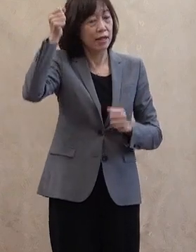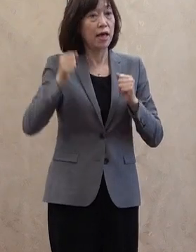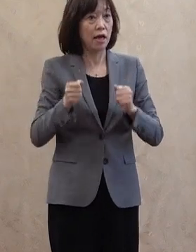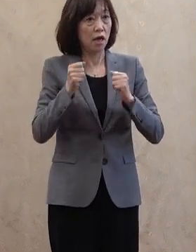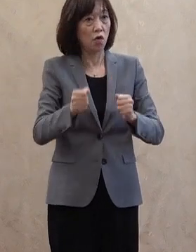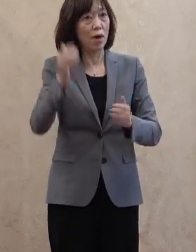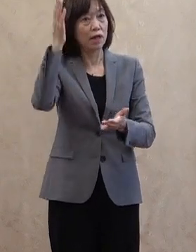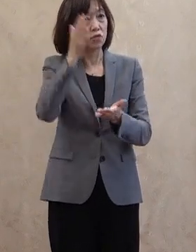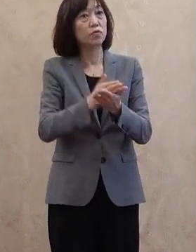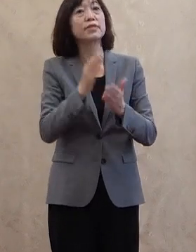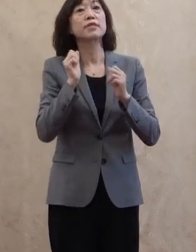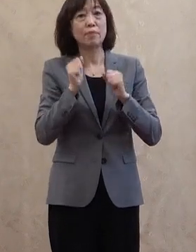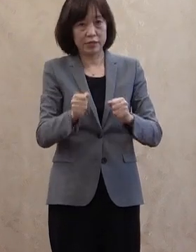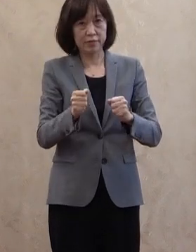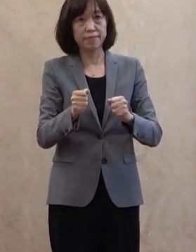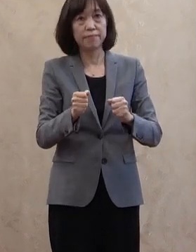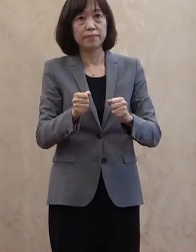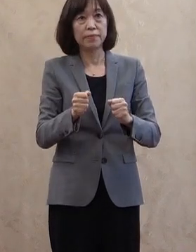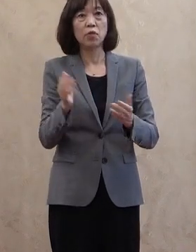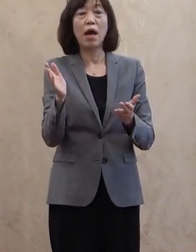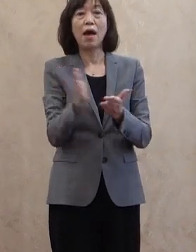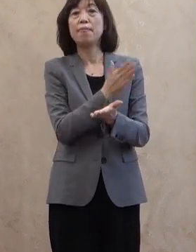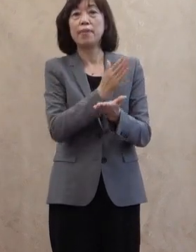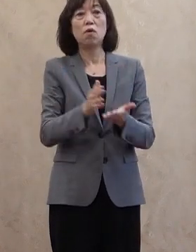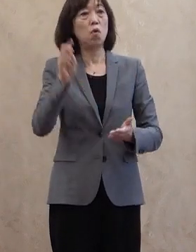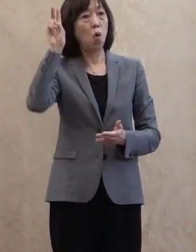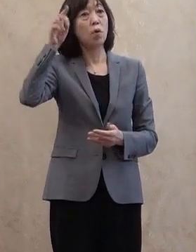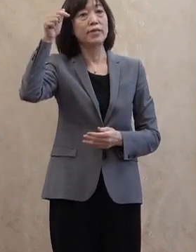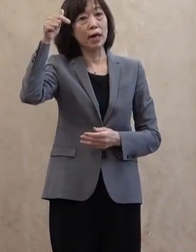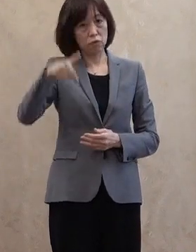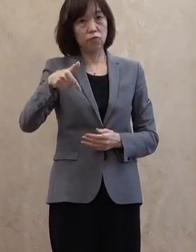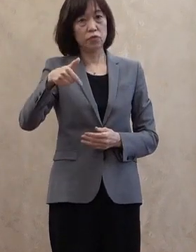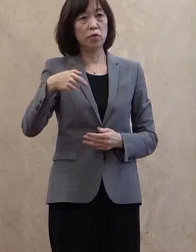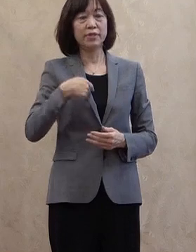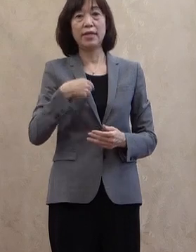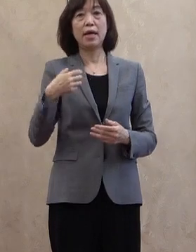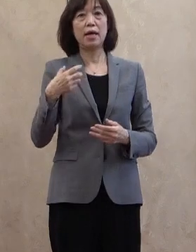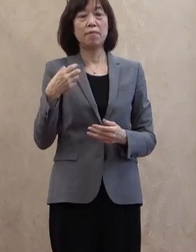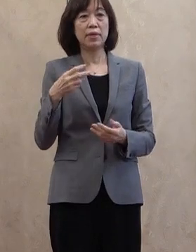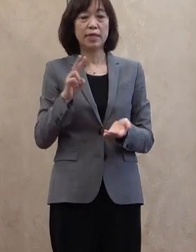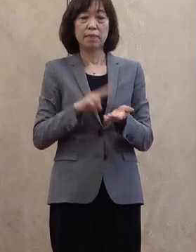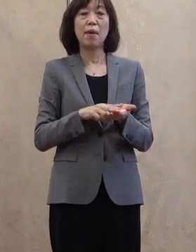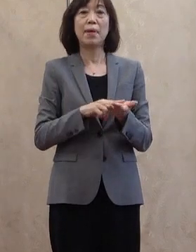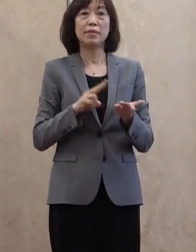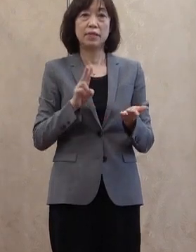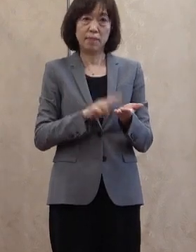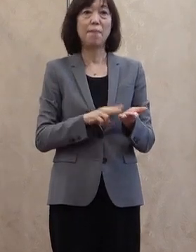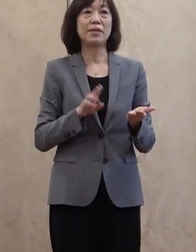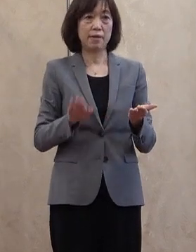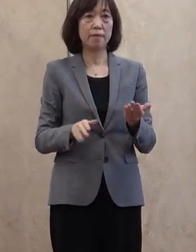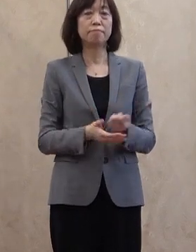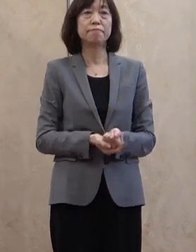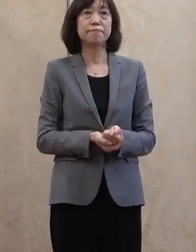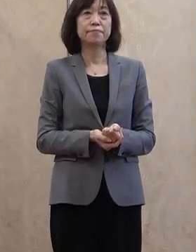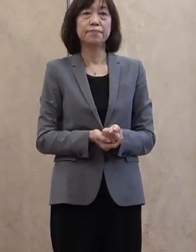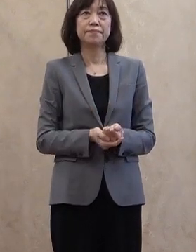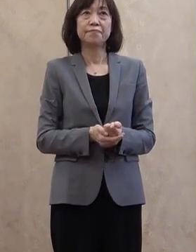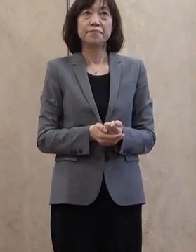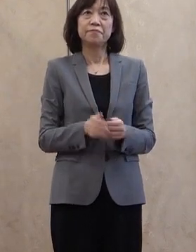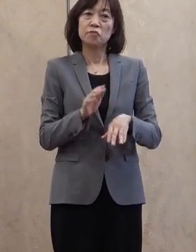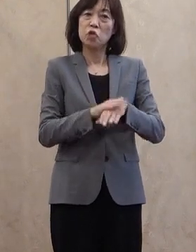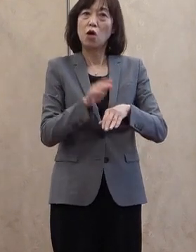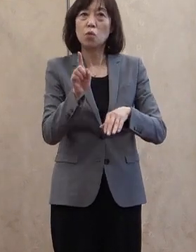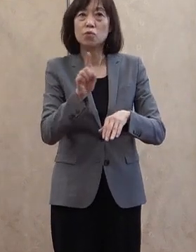をいたします。その判断を大阪府としてやります。そしてですね、じゃあどうするのかということなんですけれども、